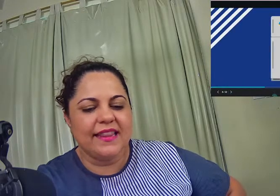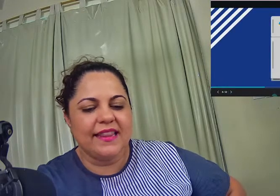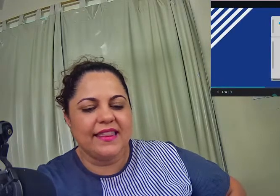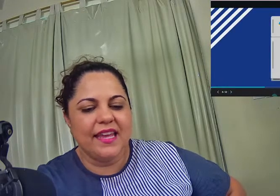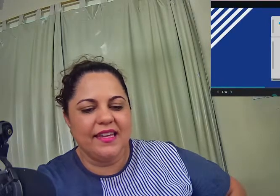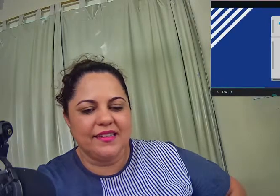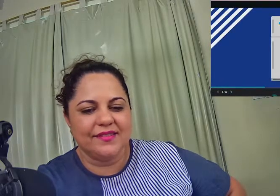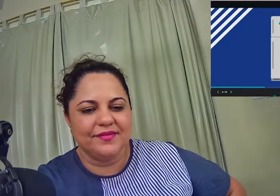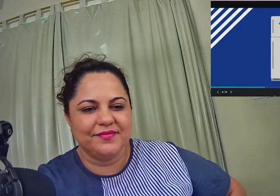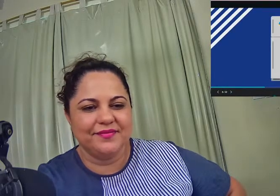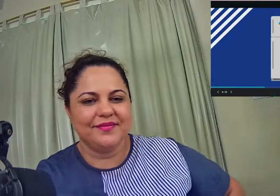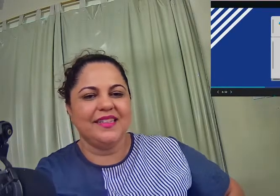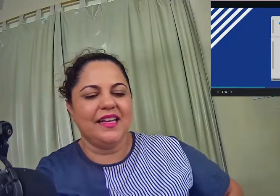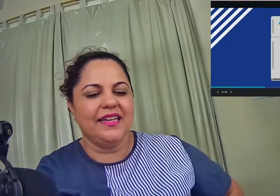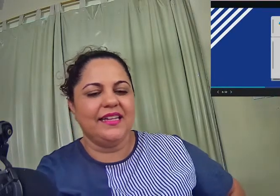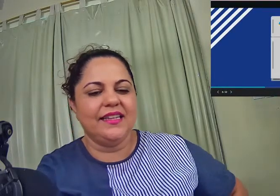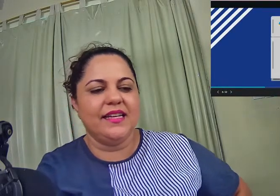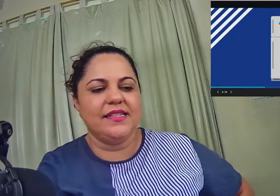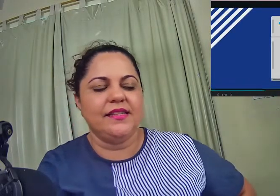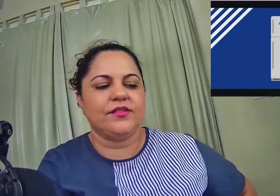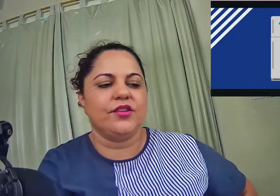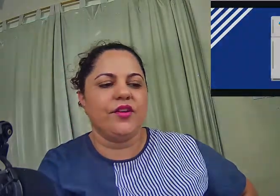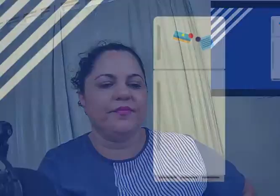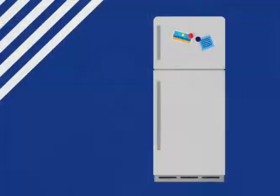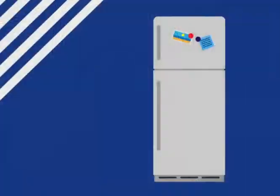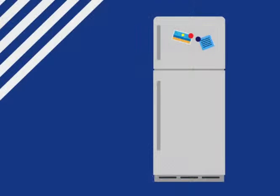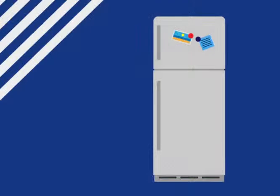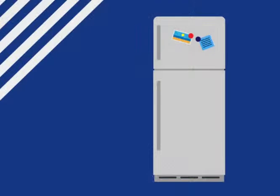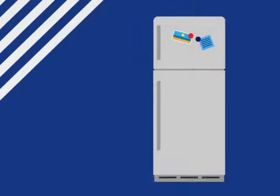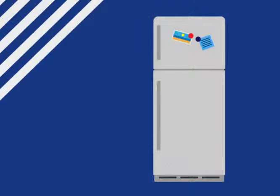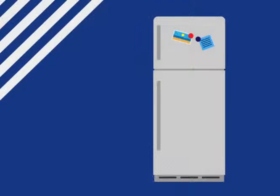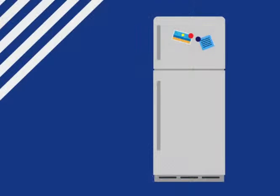Geladeira. Aí que interessante, ó.